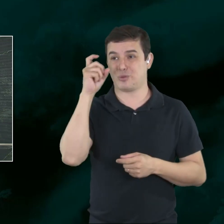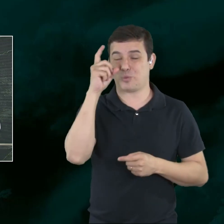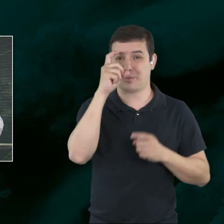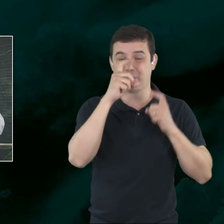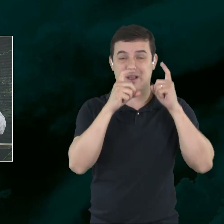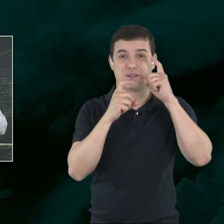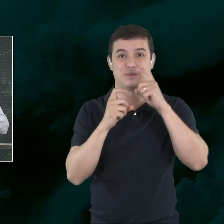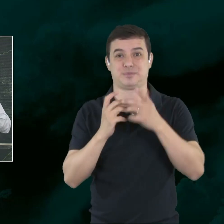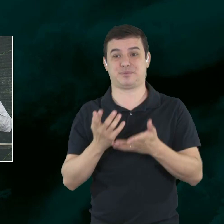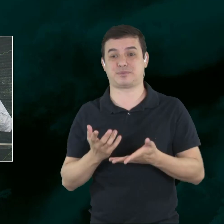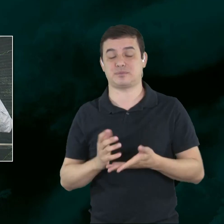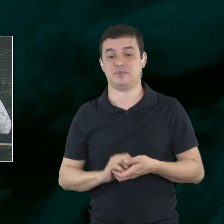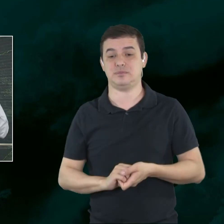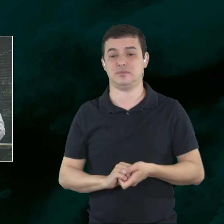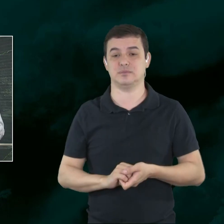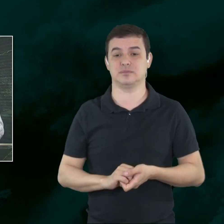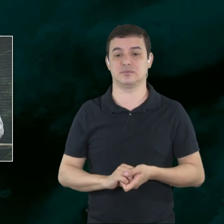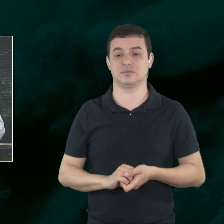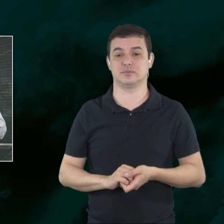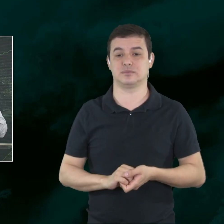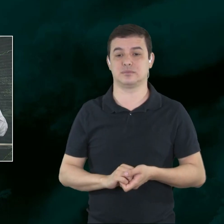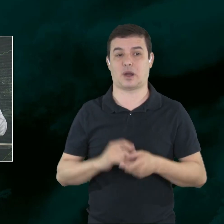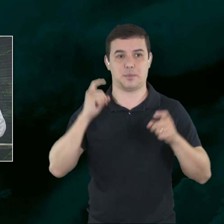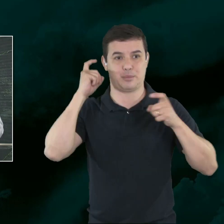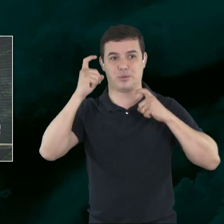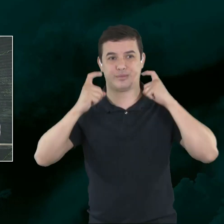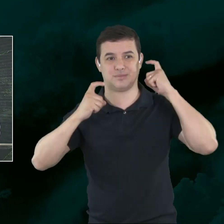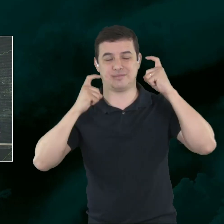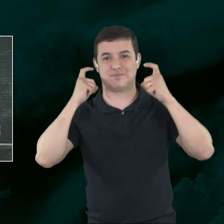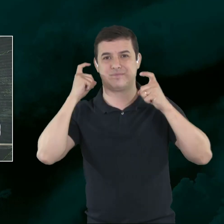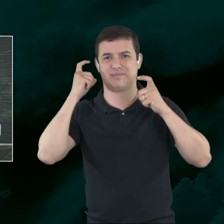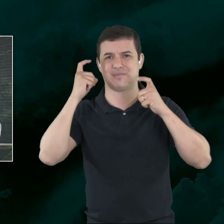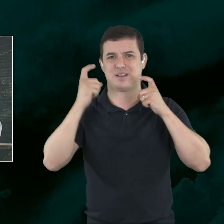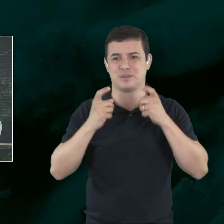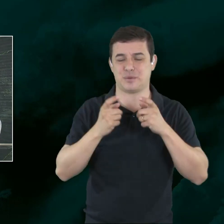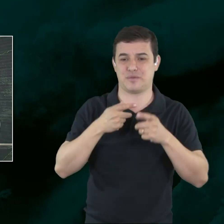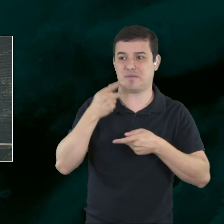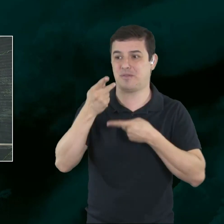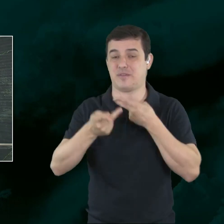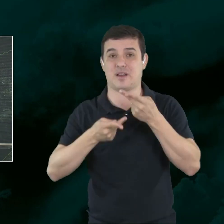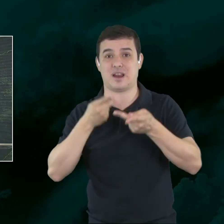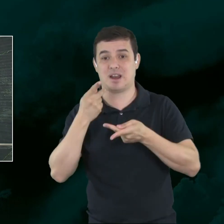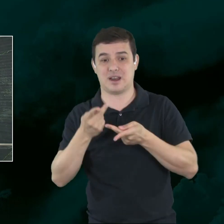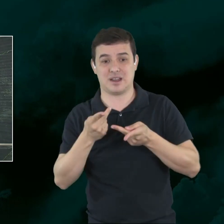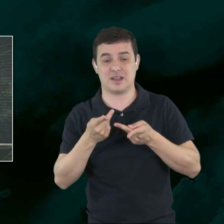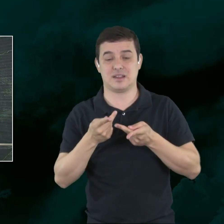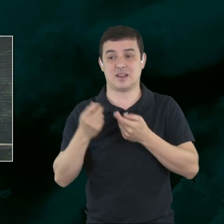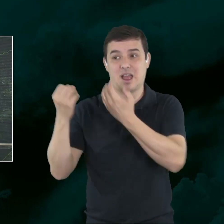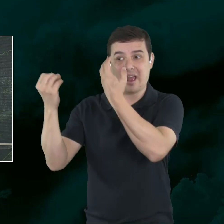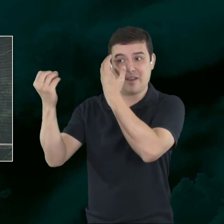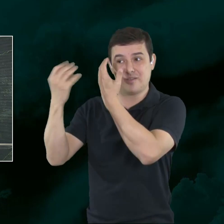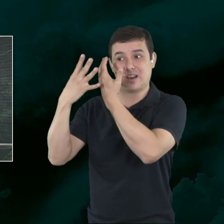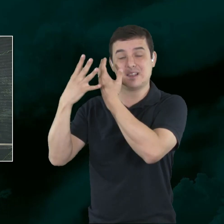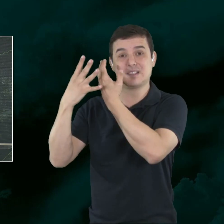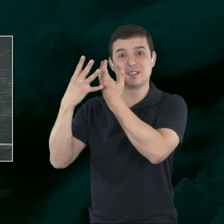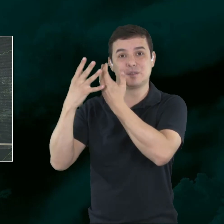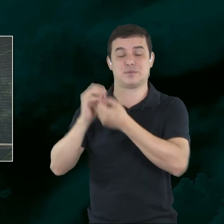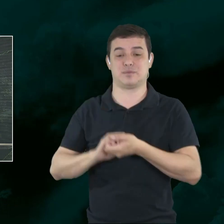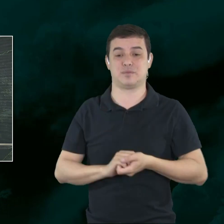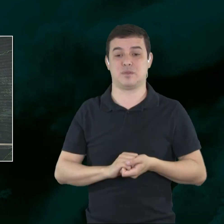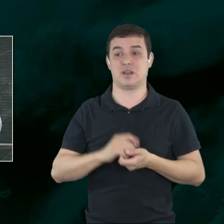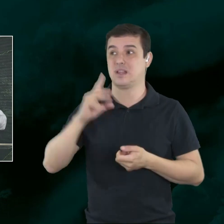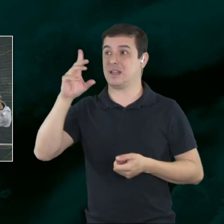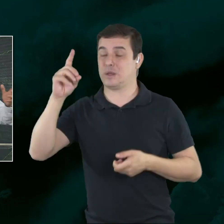irmãos, a passar essa urgência que Deus revelou na sua palavra. Deus precisa nos preparar.